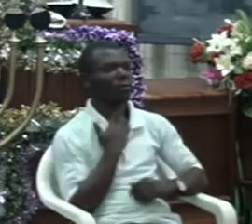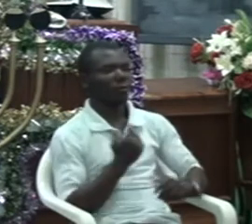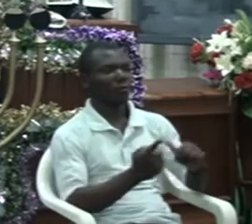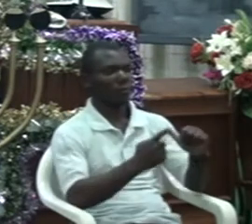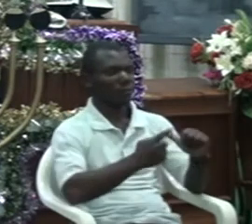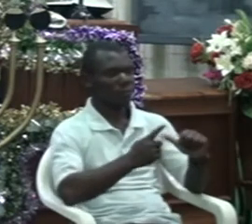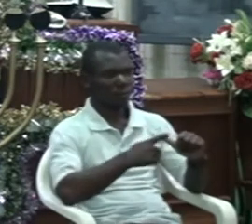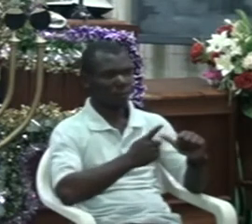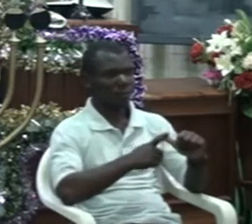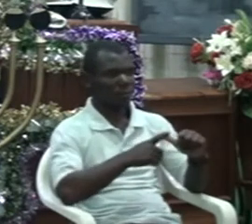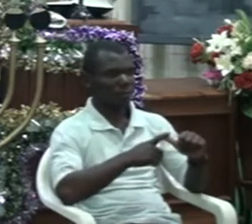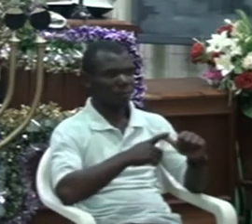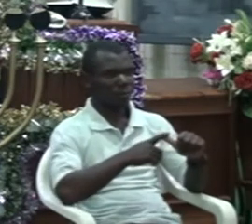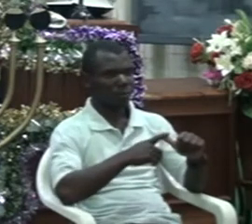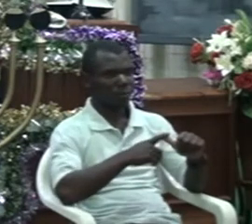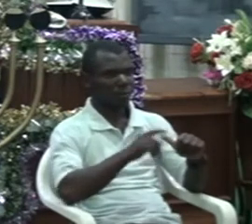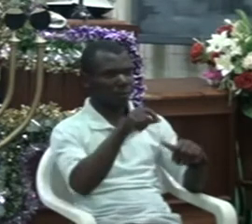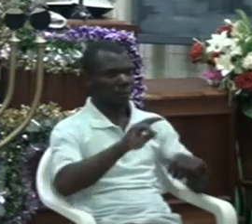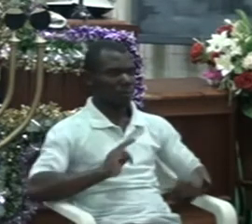Dieu a d'abord besoin